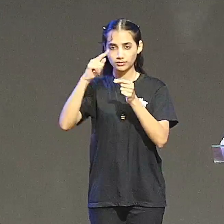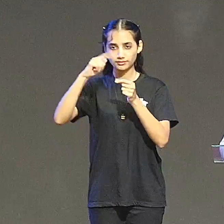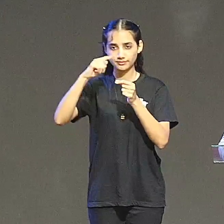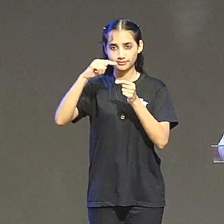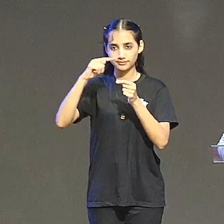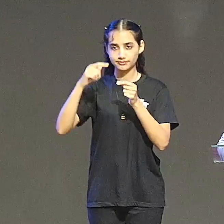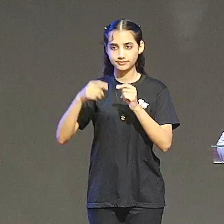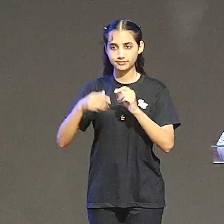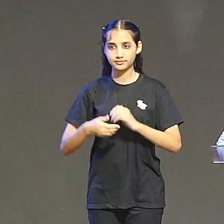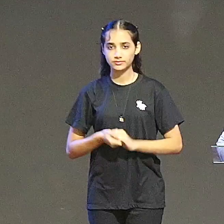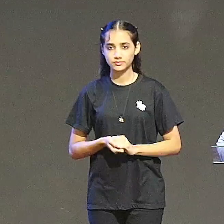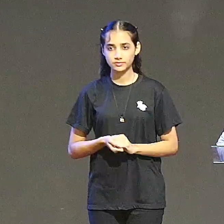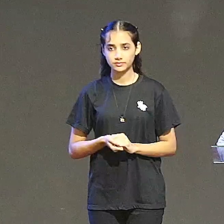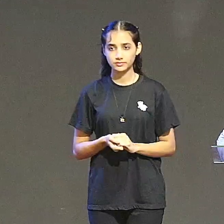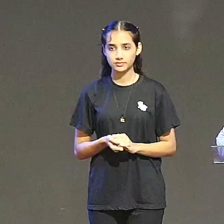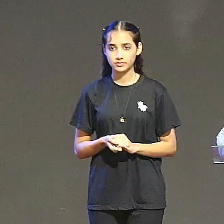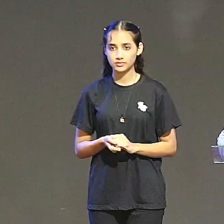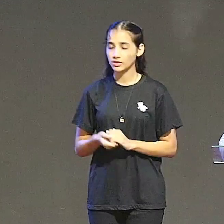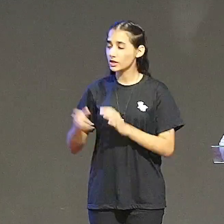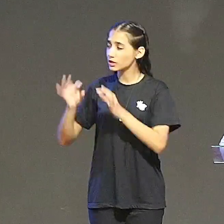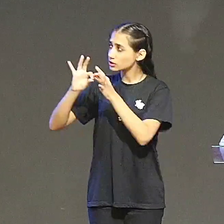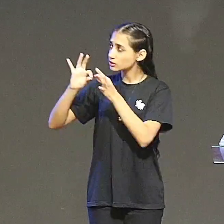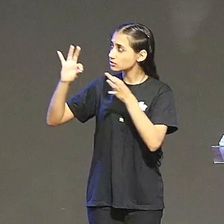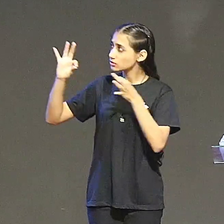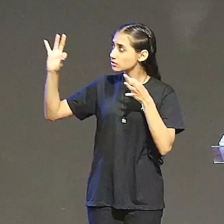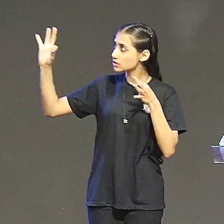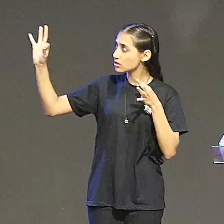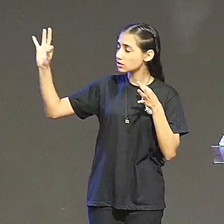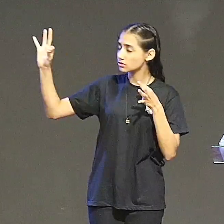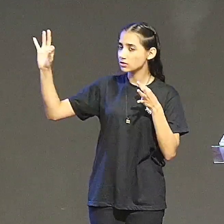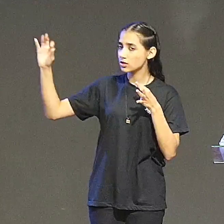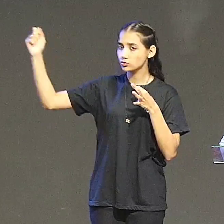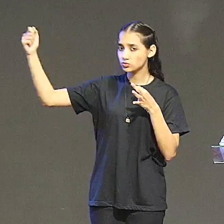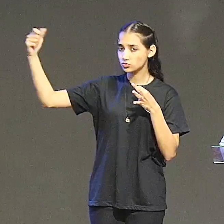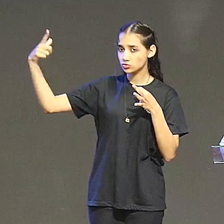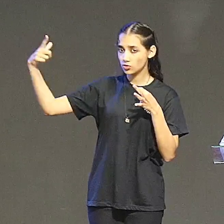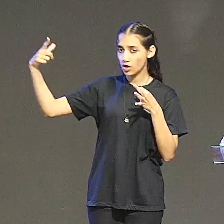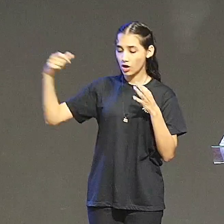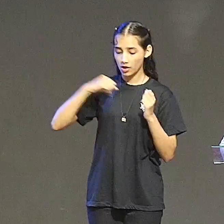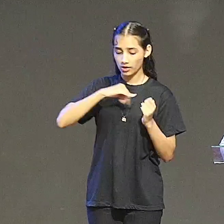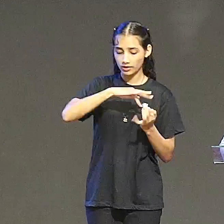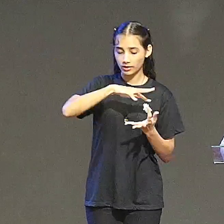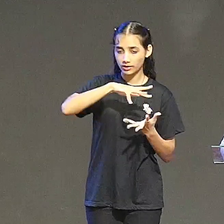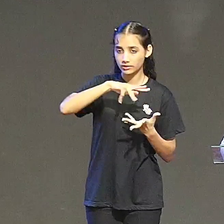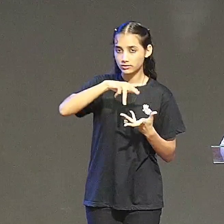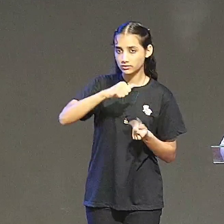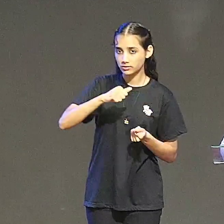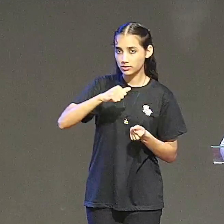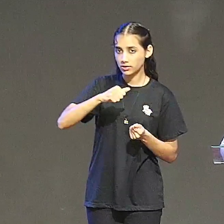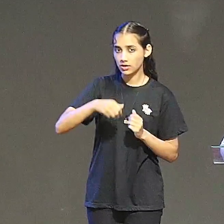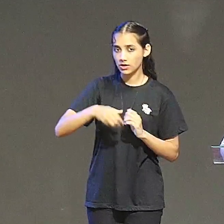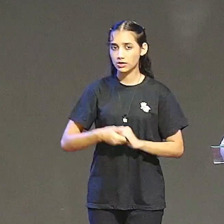distância aproximadamente 20 m dessa bola de